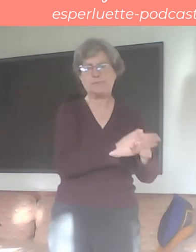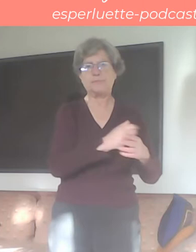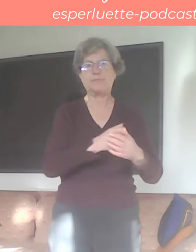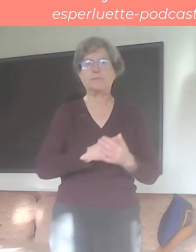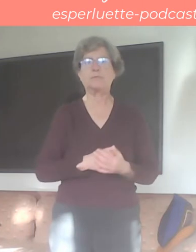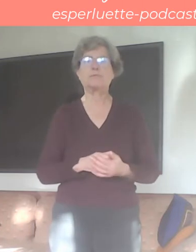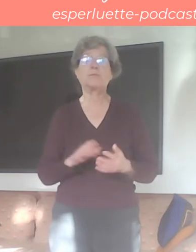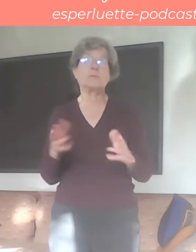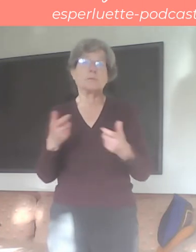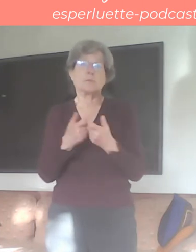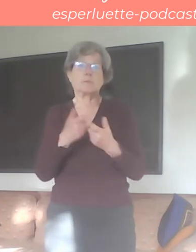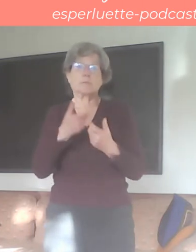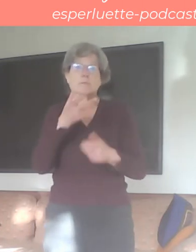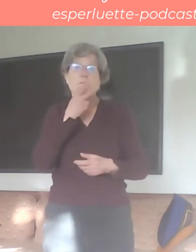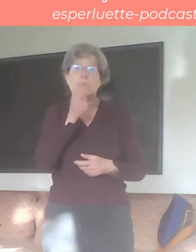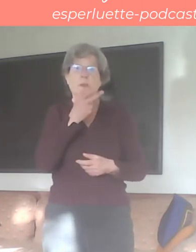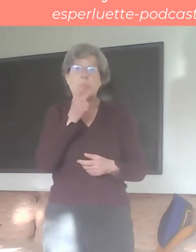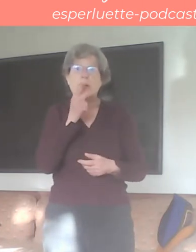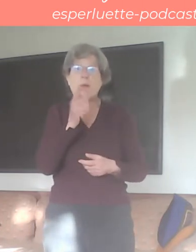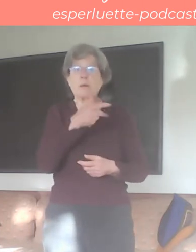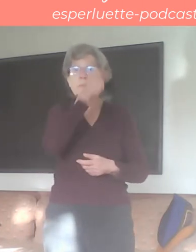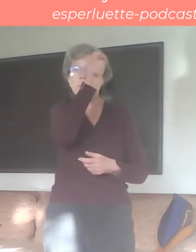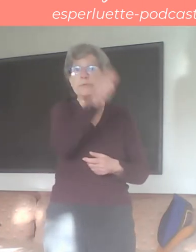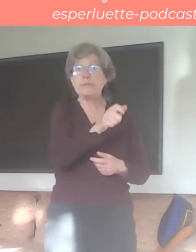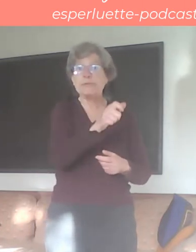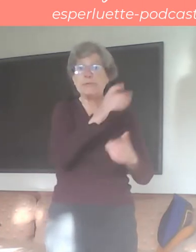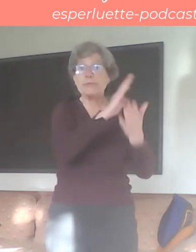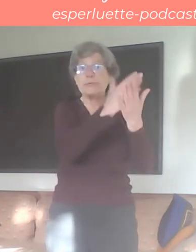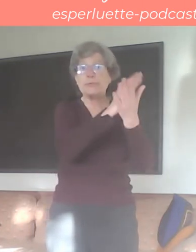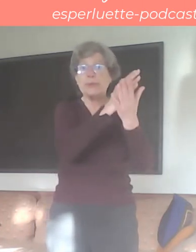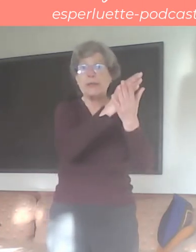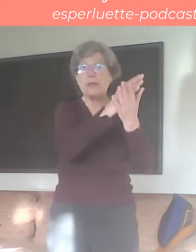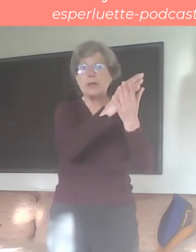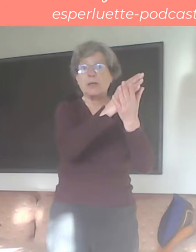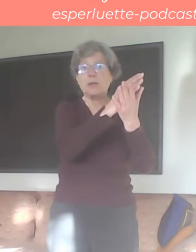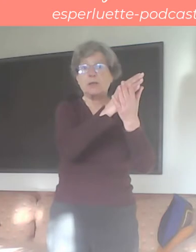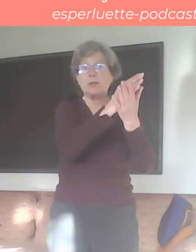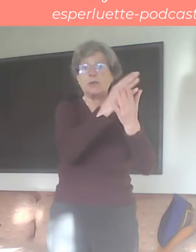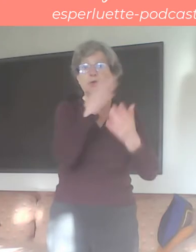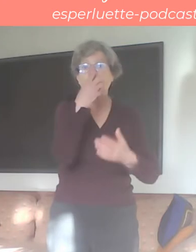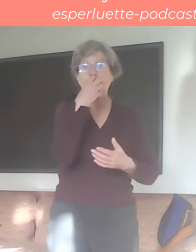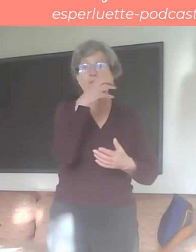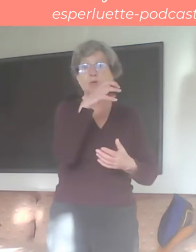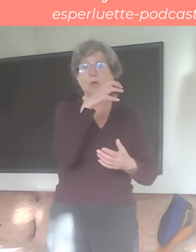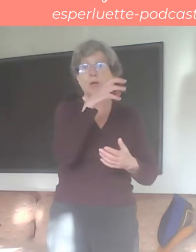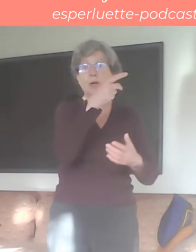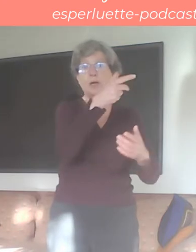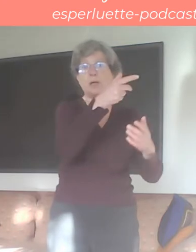est vraiment très riche. Et ils sont moins en difficulté, mais malgré tout, ils n'entendent pas ce